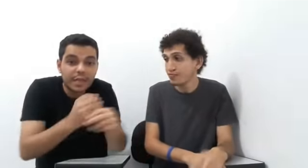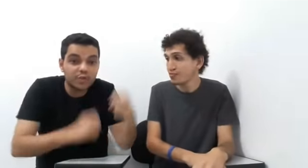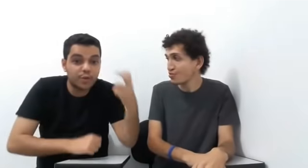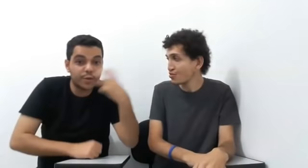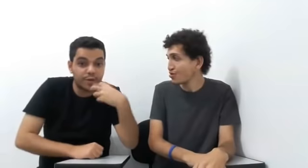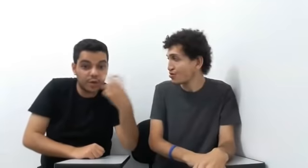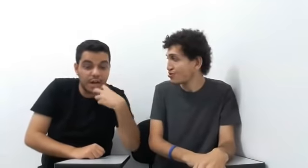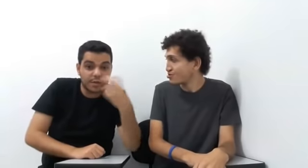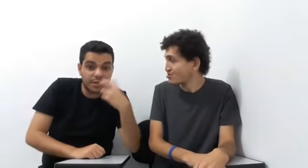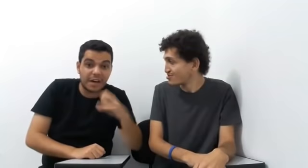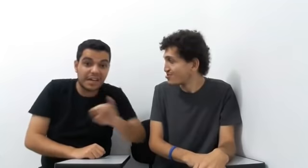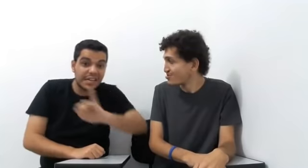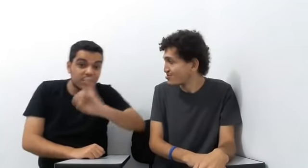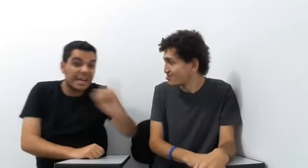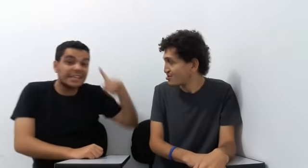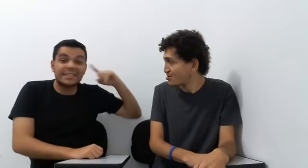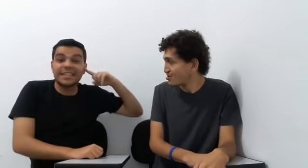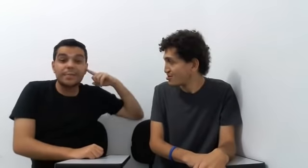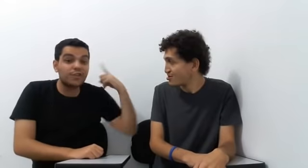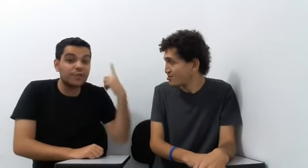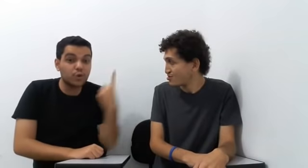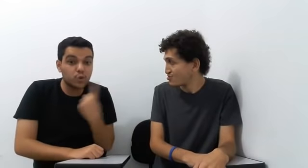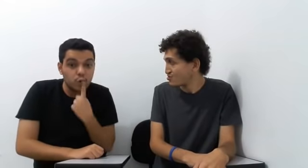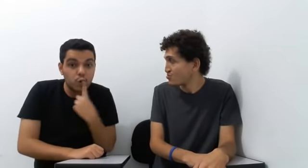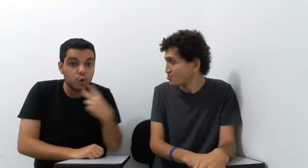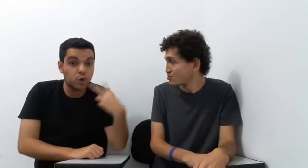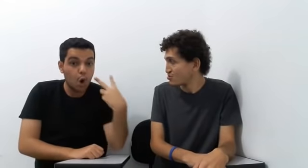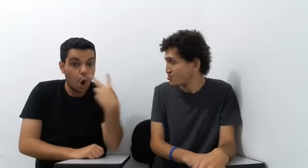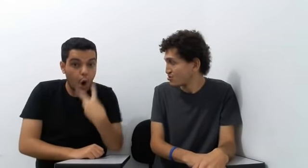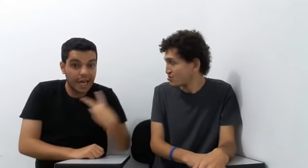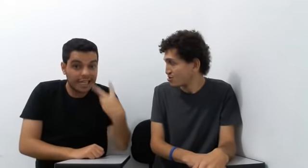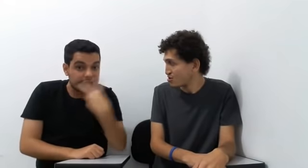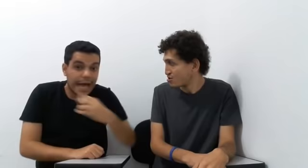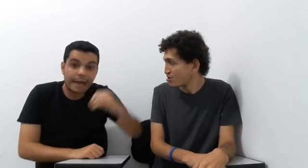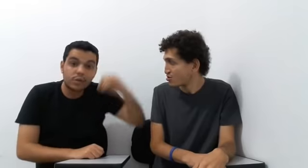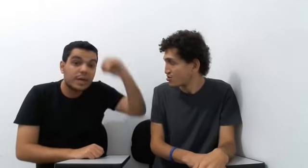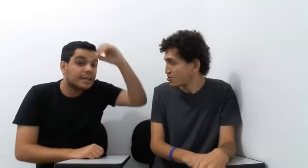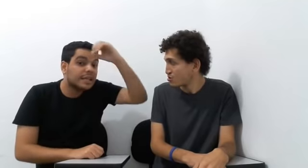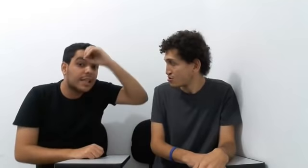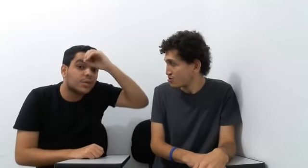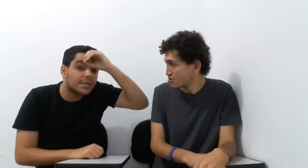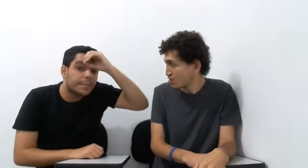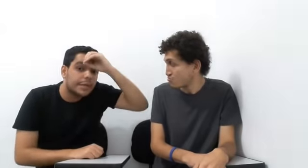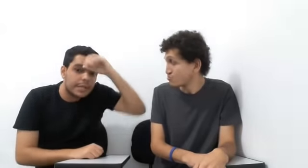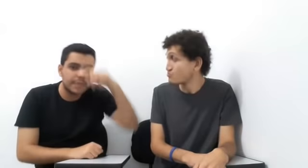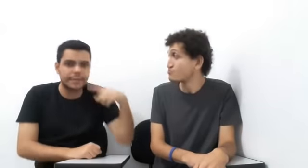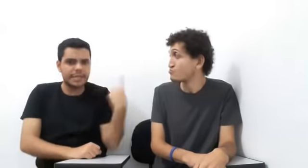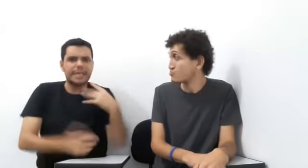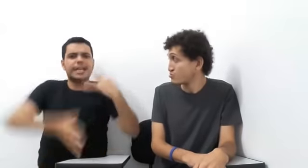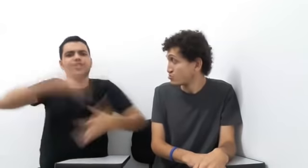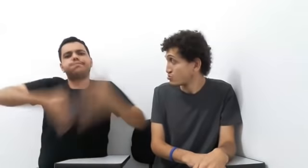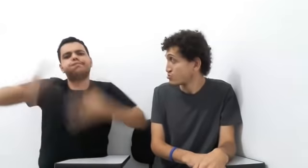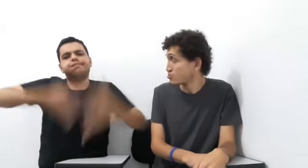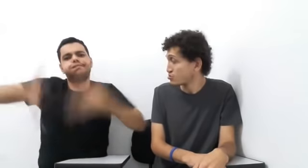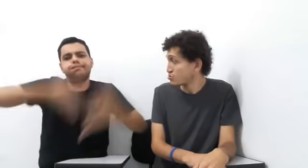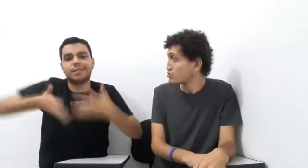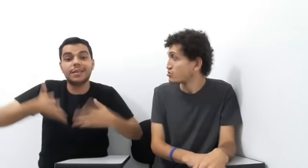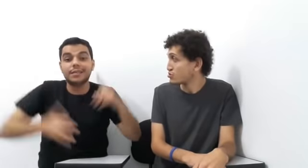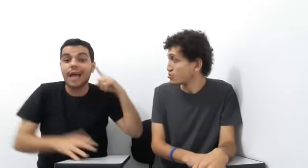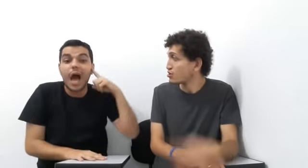que o professor Carlos está falando, se também tiver um surdo oralizado que não sabe Libras, e a gente sinalizar,